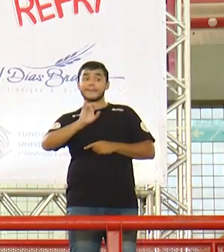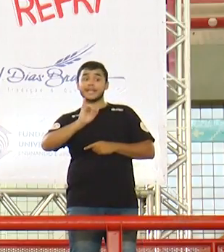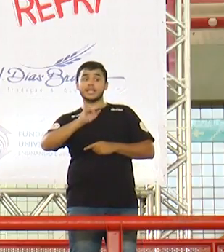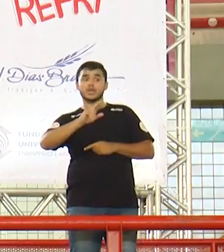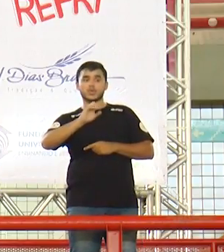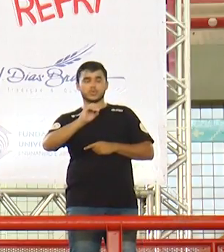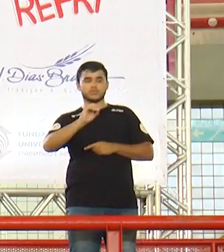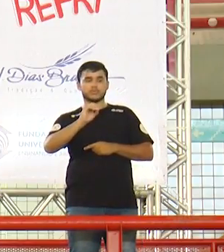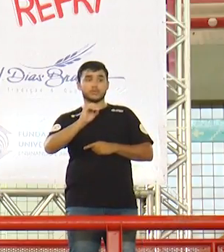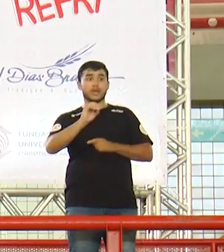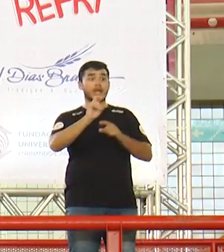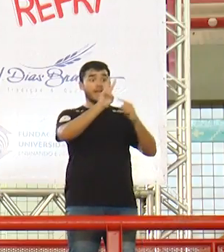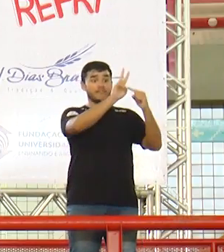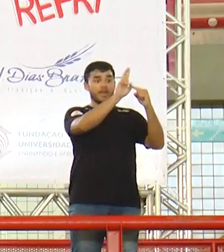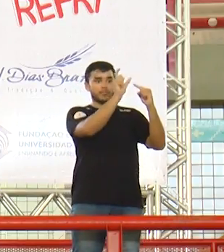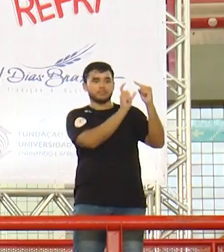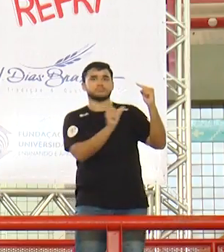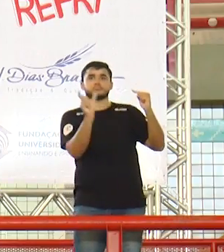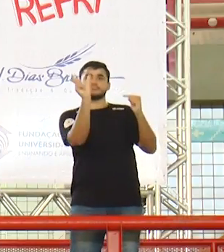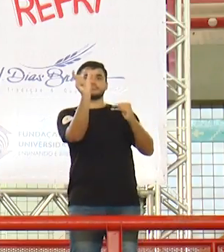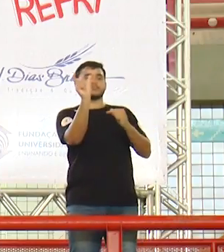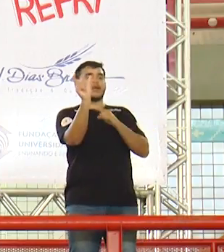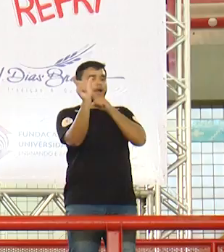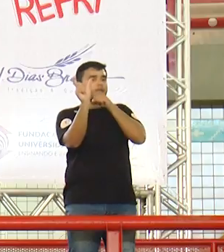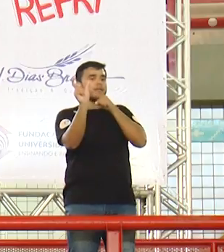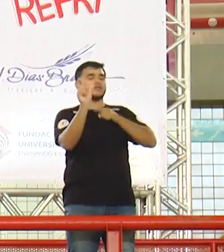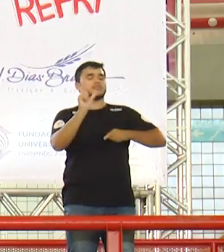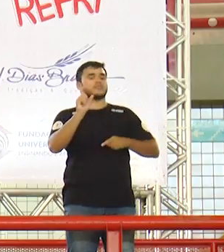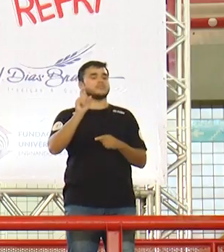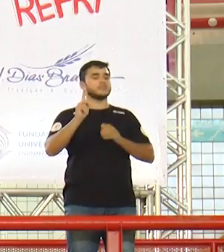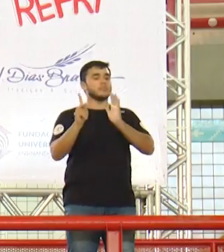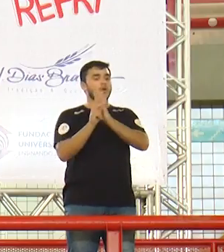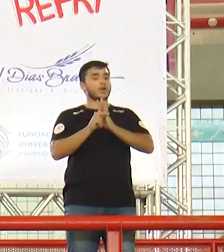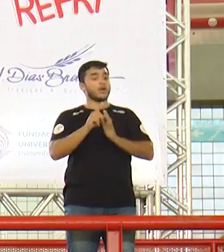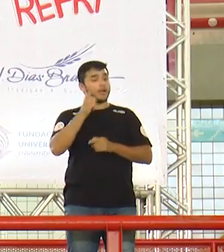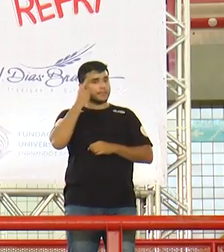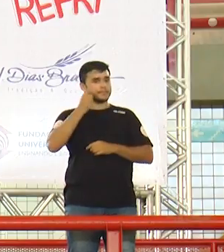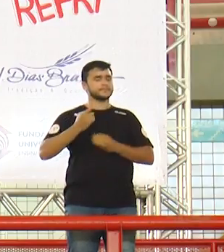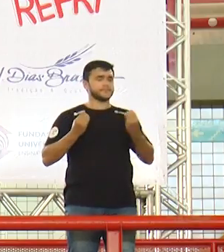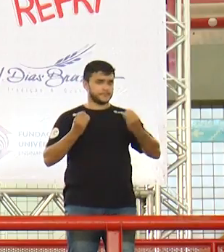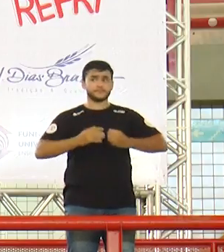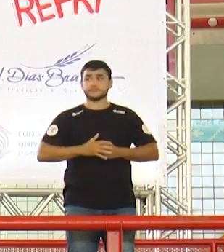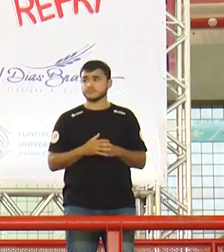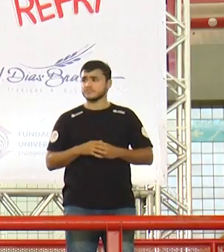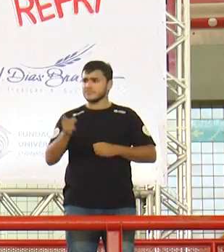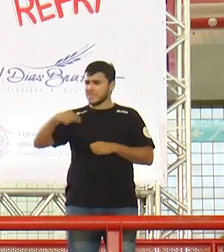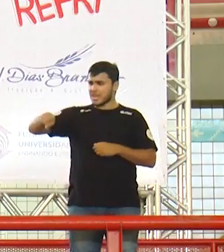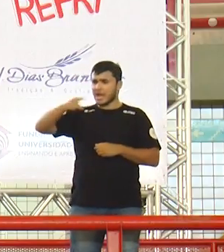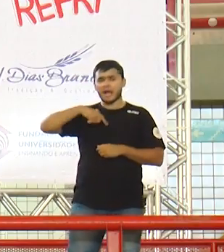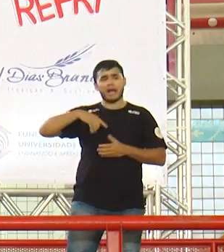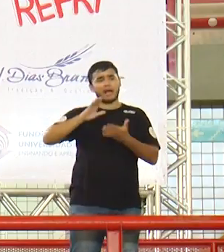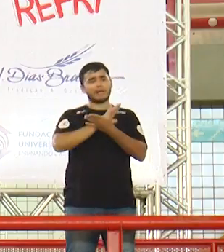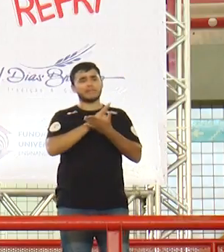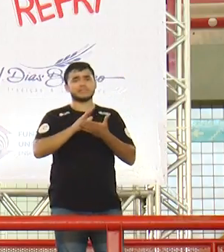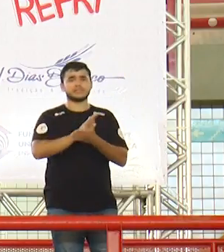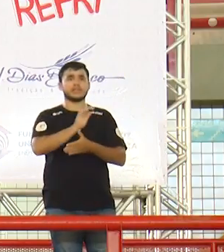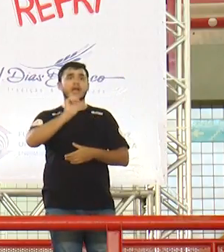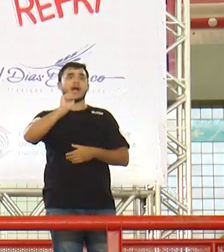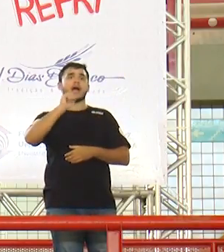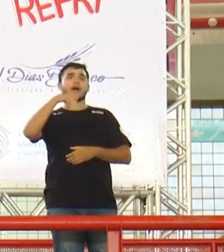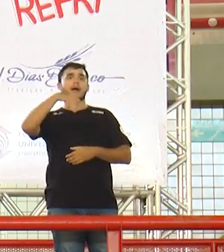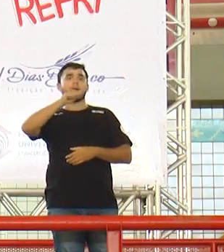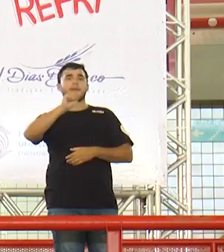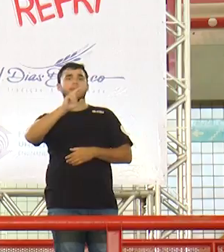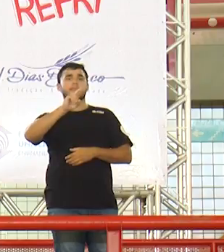verbo. Isso é sintaxe de colocação. Guarda essas palavrinhas. Não sai por aí dizendo